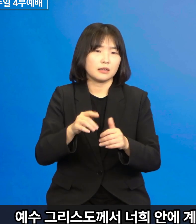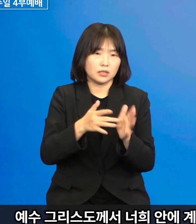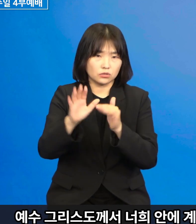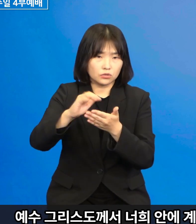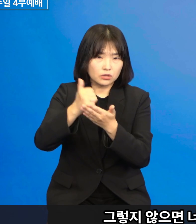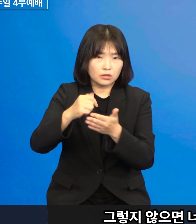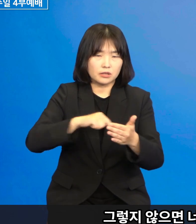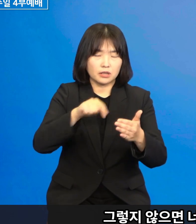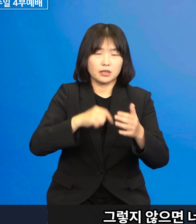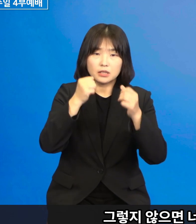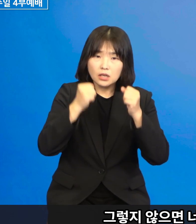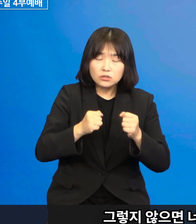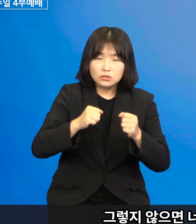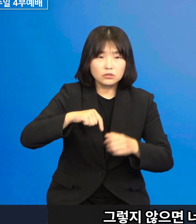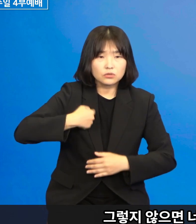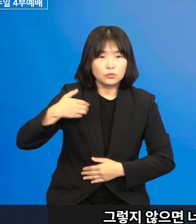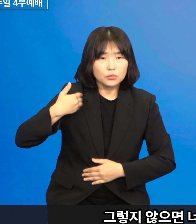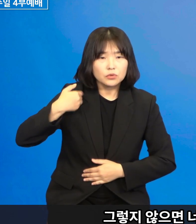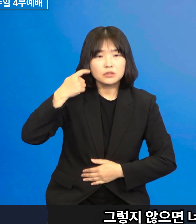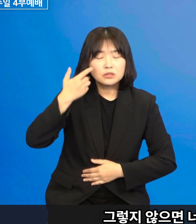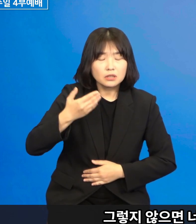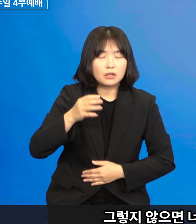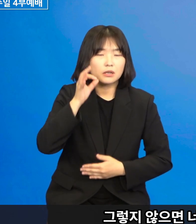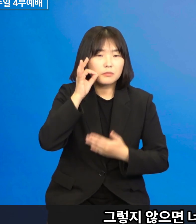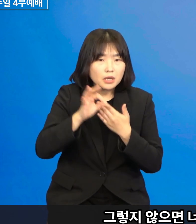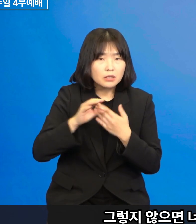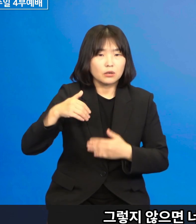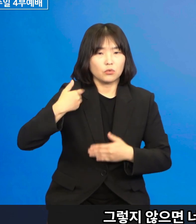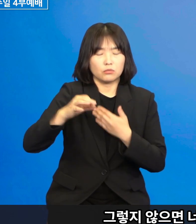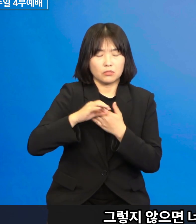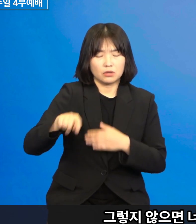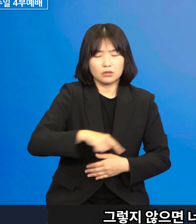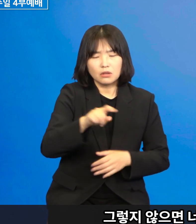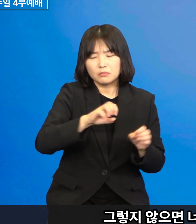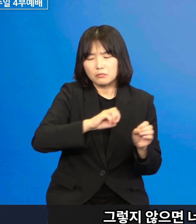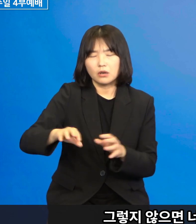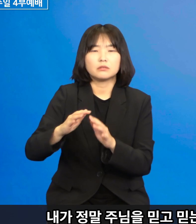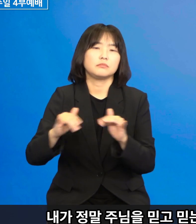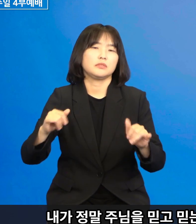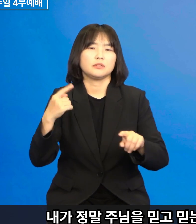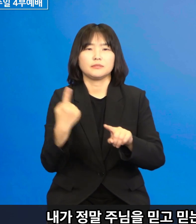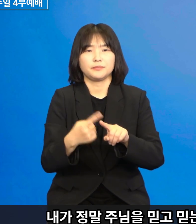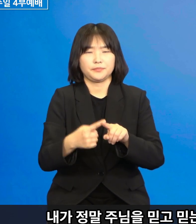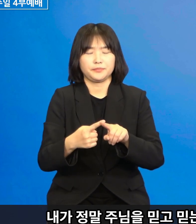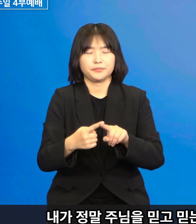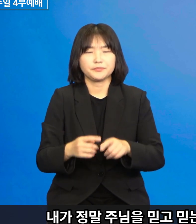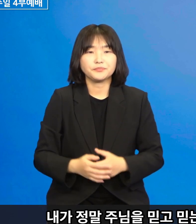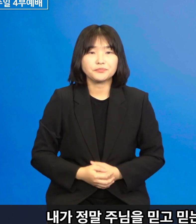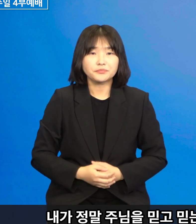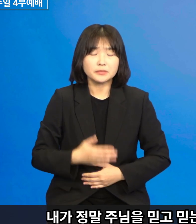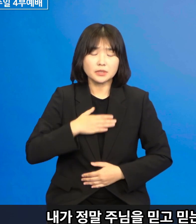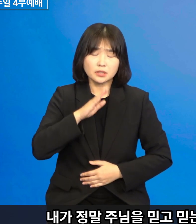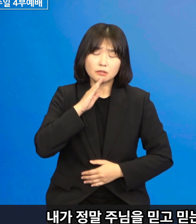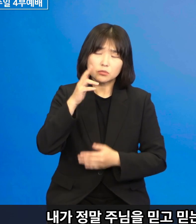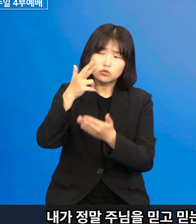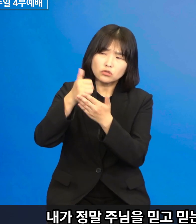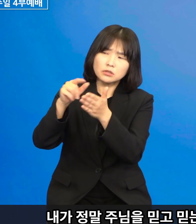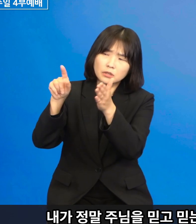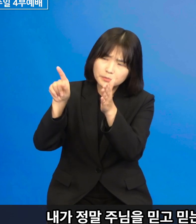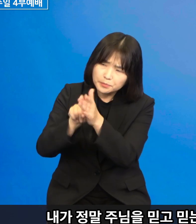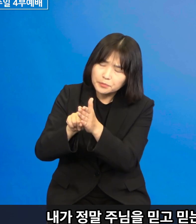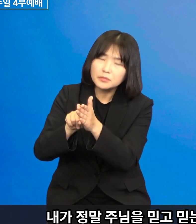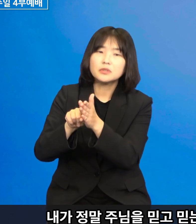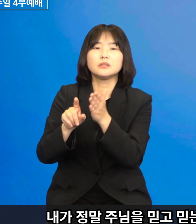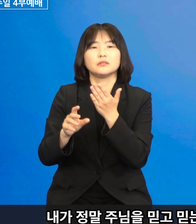알지 못하느냐? 그렇지 않으면 너희는 버림받은 자니라. 내가 정말 주님을